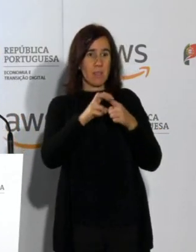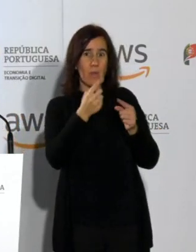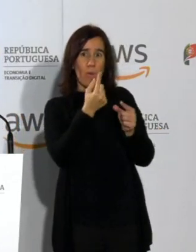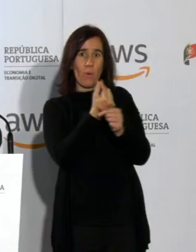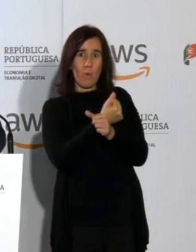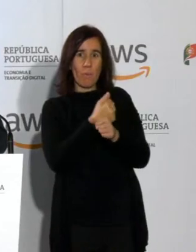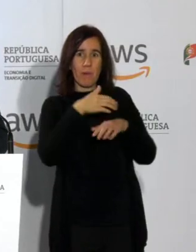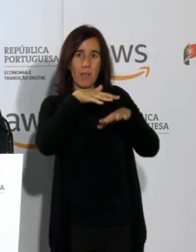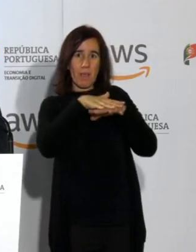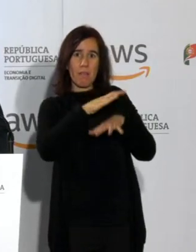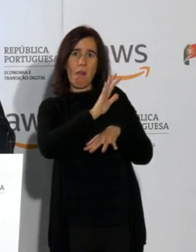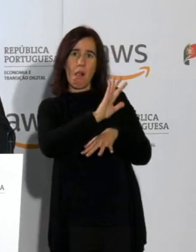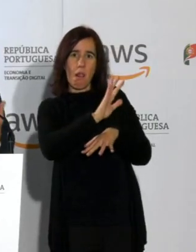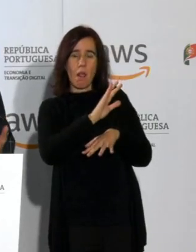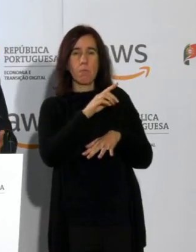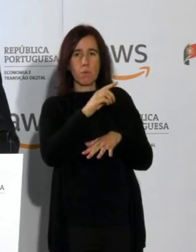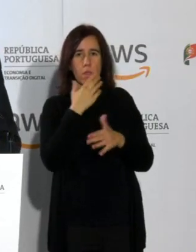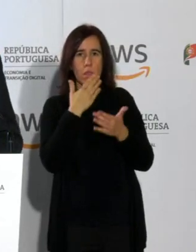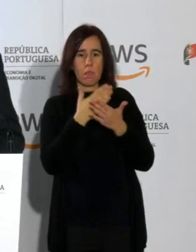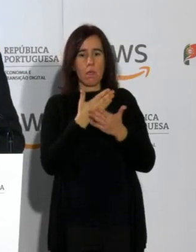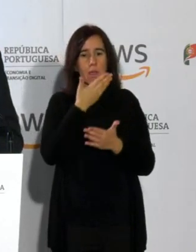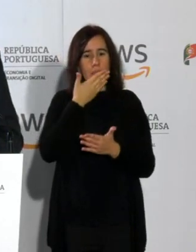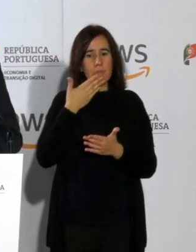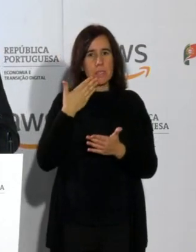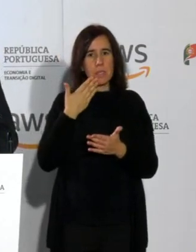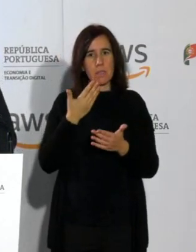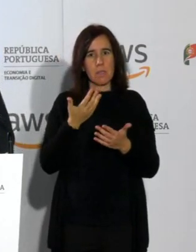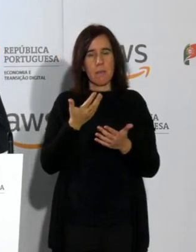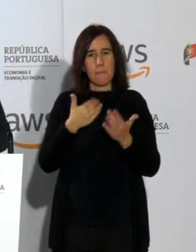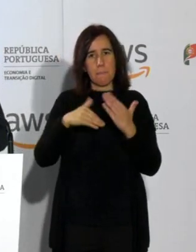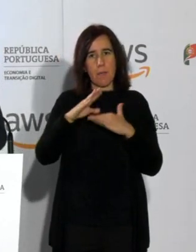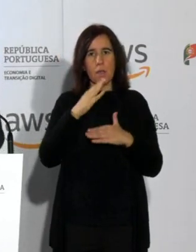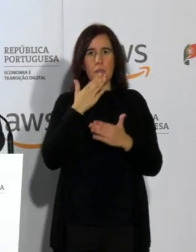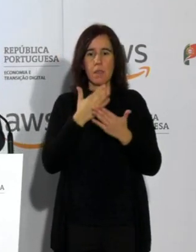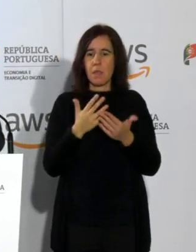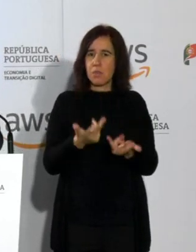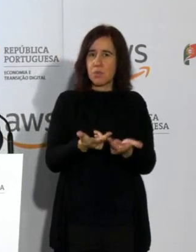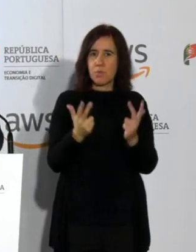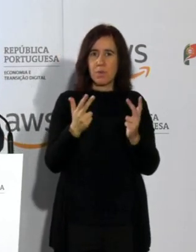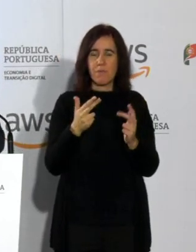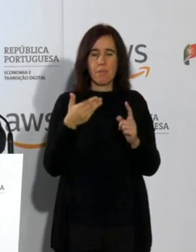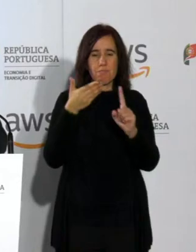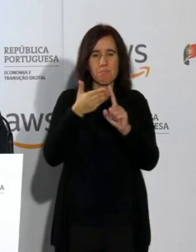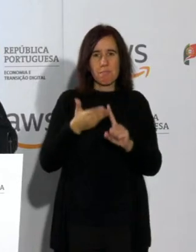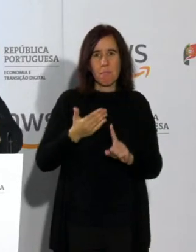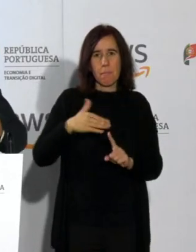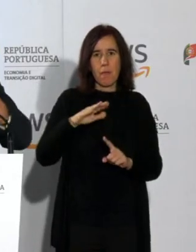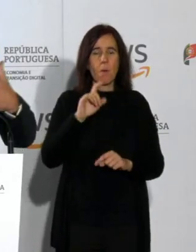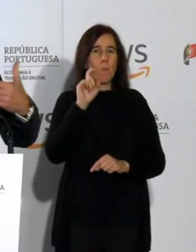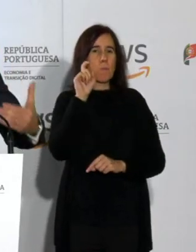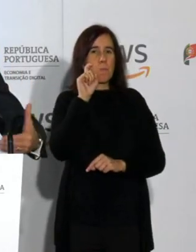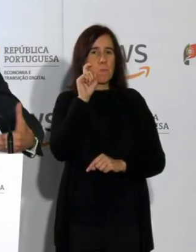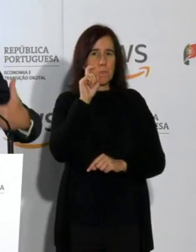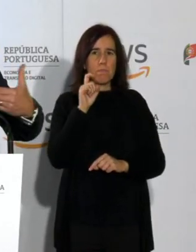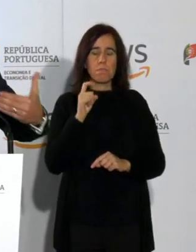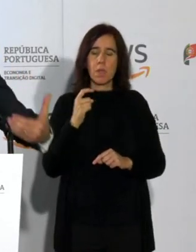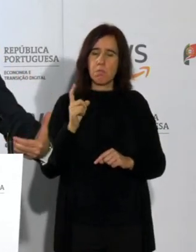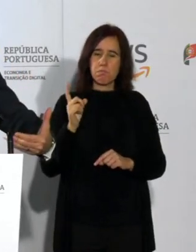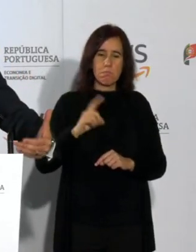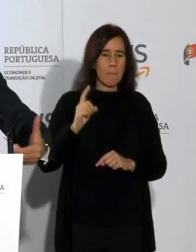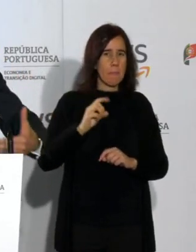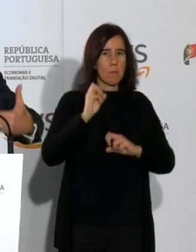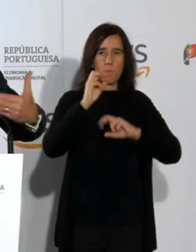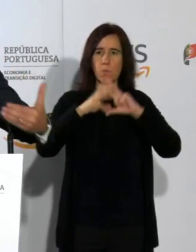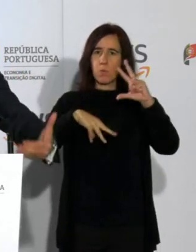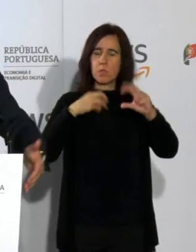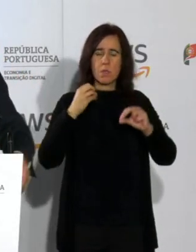à rede, que a produz da forma mais eficiente, que a disponibiliza da forma mais eficaz, que assegura a contínua modernização